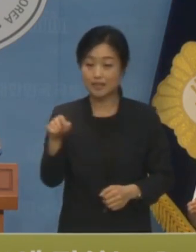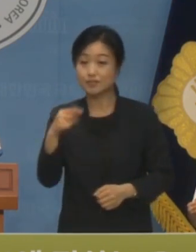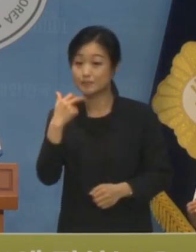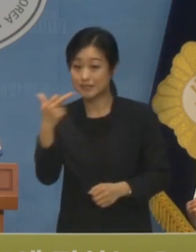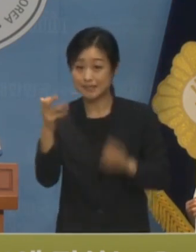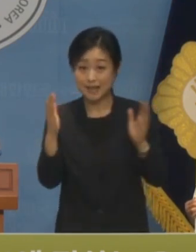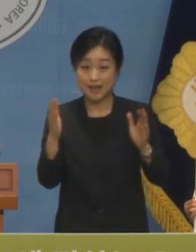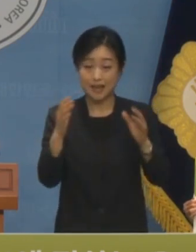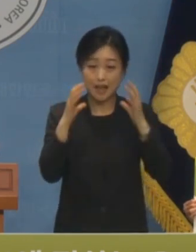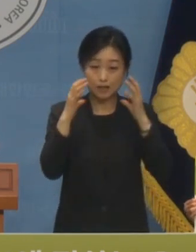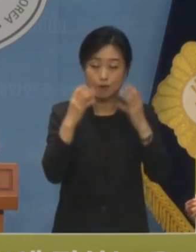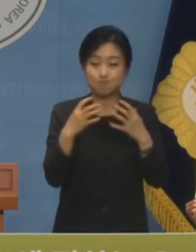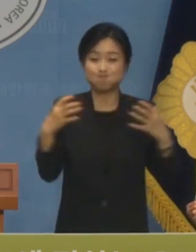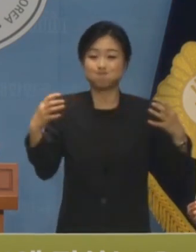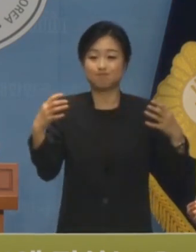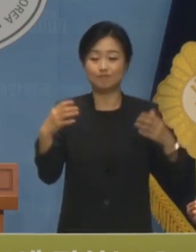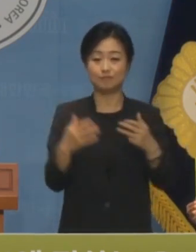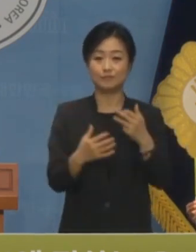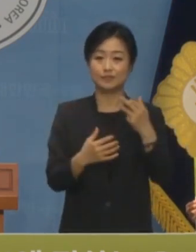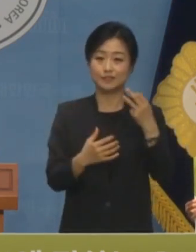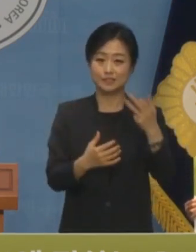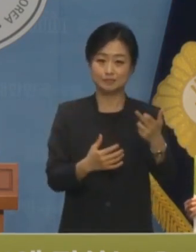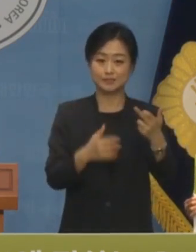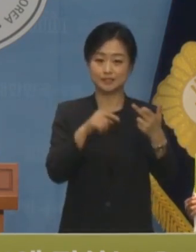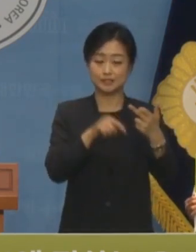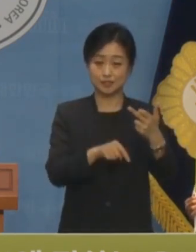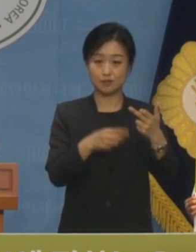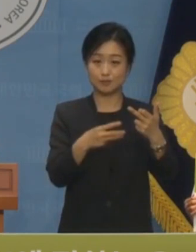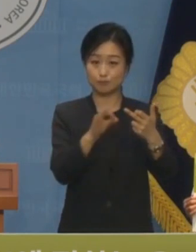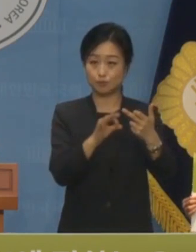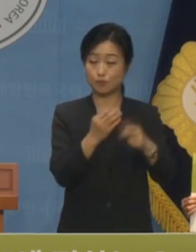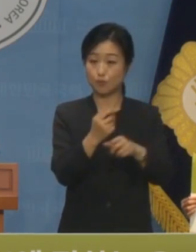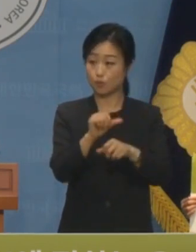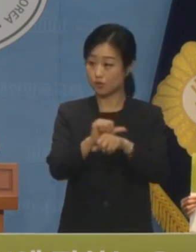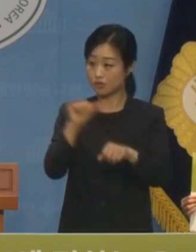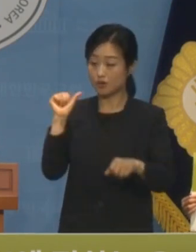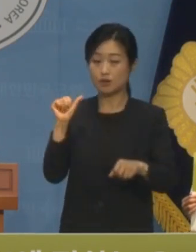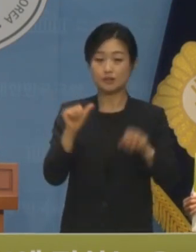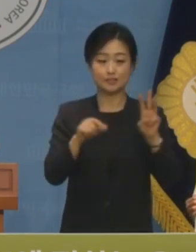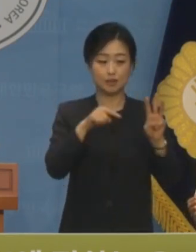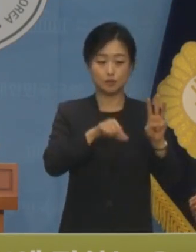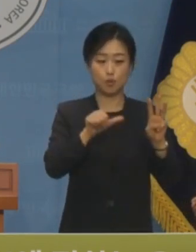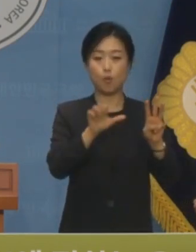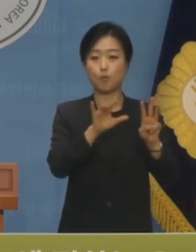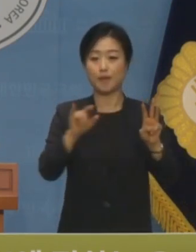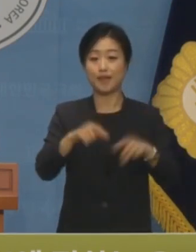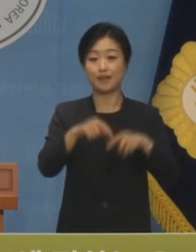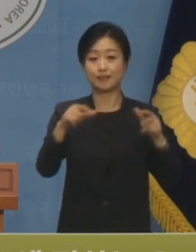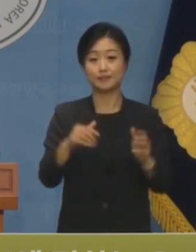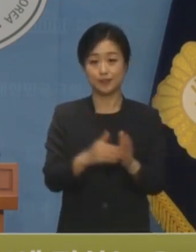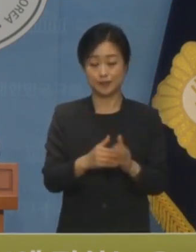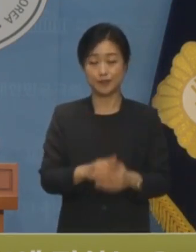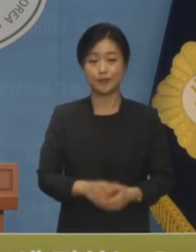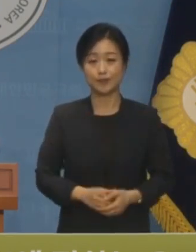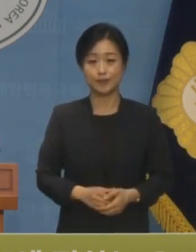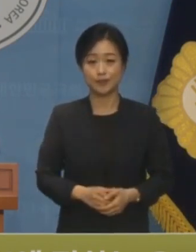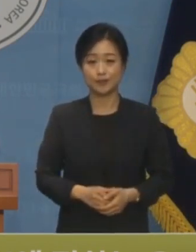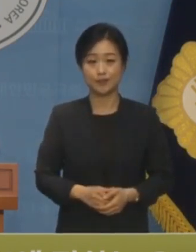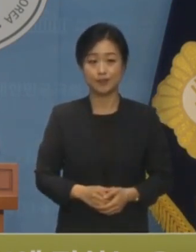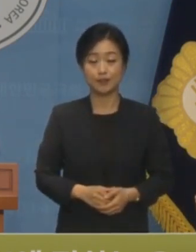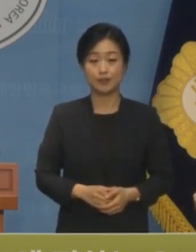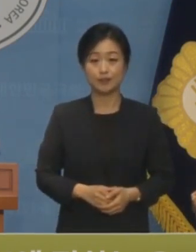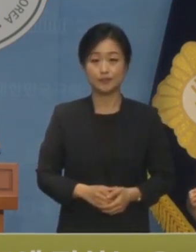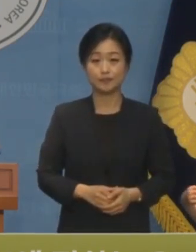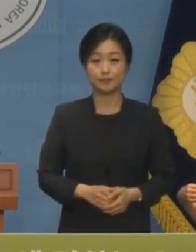비만율은 14.3%로 5년 전 대비 약 3.5배 이상 높아진 상황입니다.